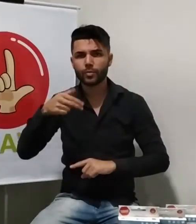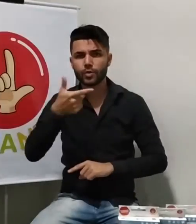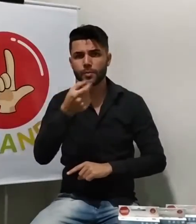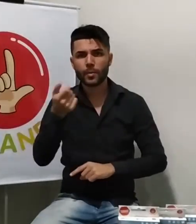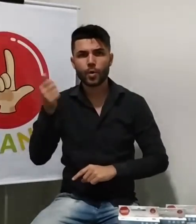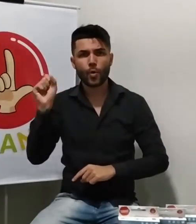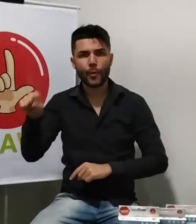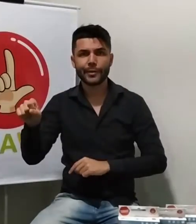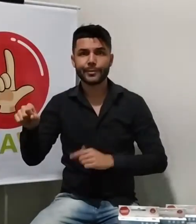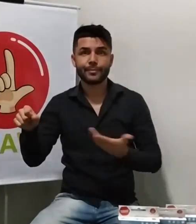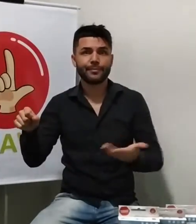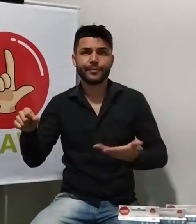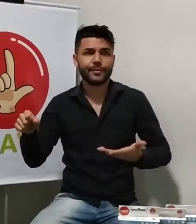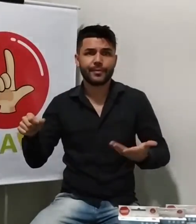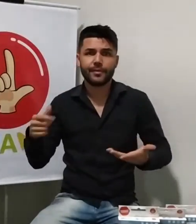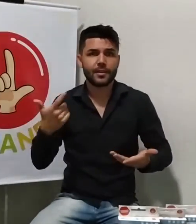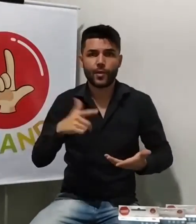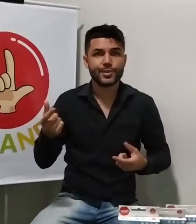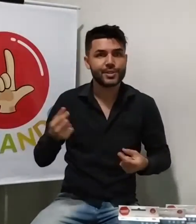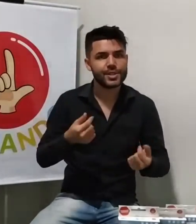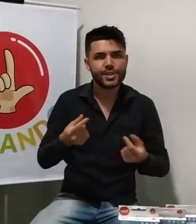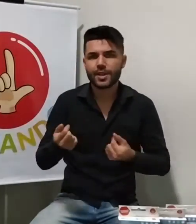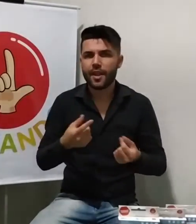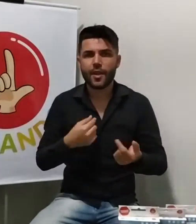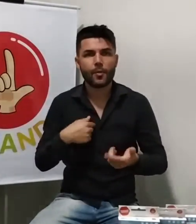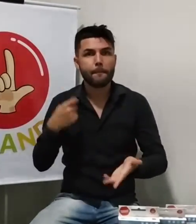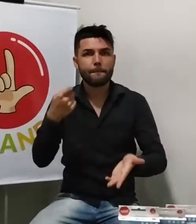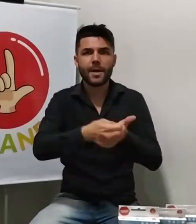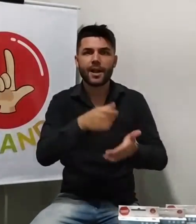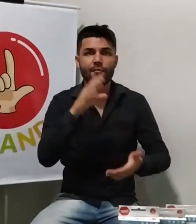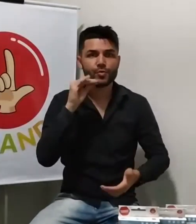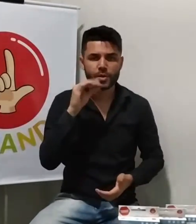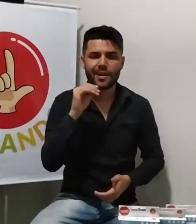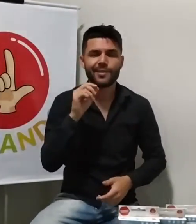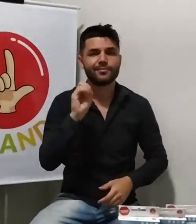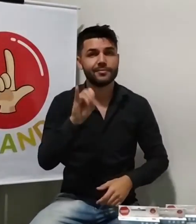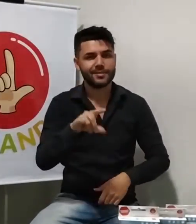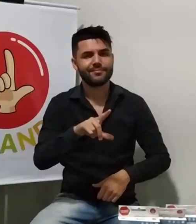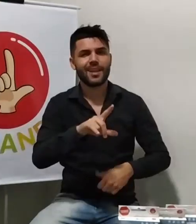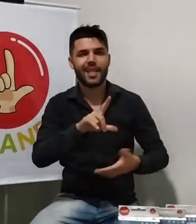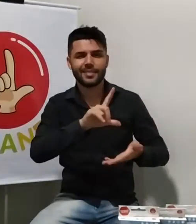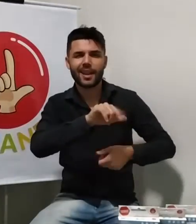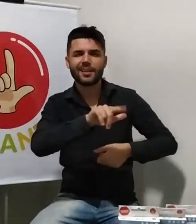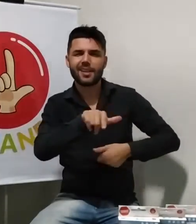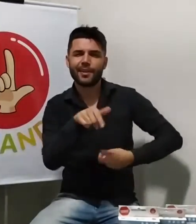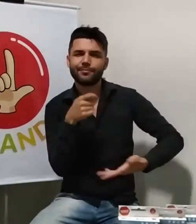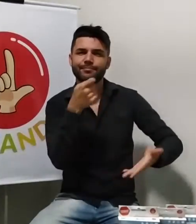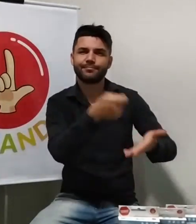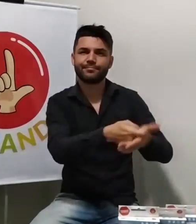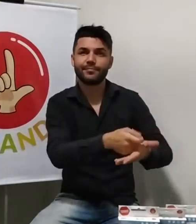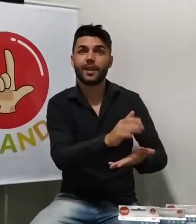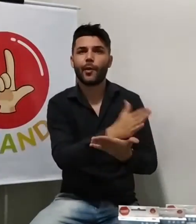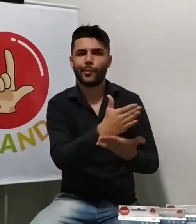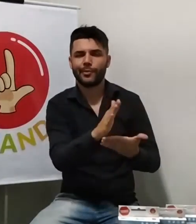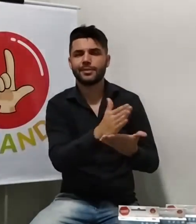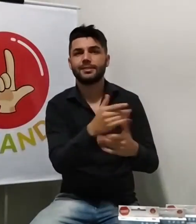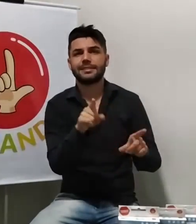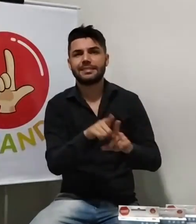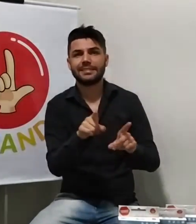Eles botaram 5 milhões por quantos por cento da empresa? Aquele grupo, né, eu, meu pai e o Almir, nós ficamos com 60. E eles 40. Logo, eles avaliaram